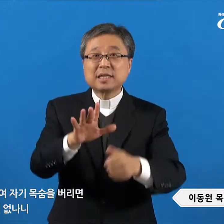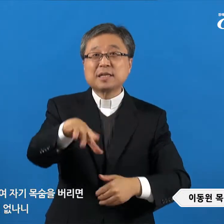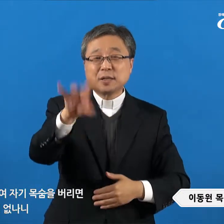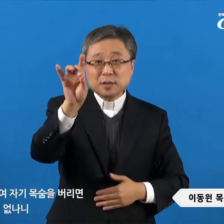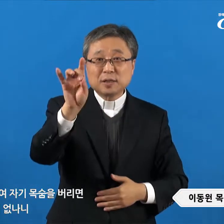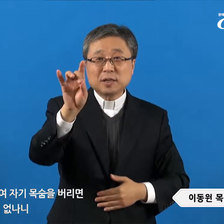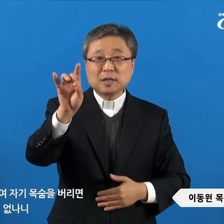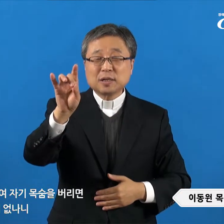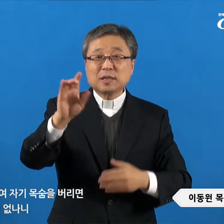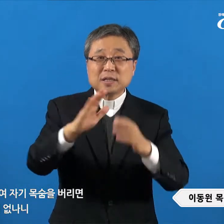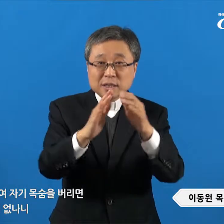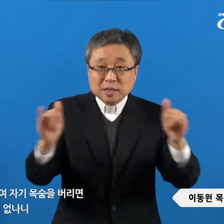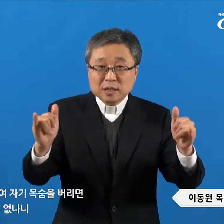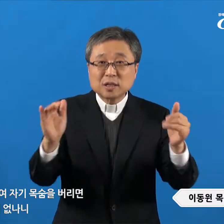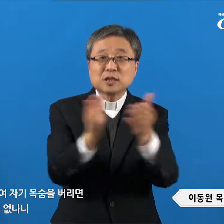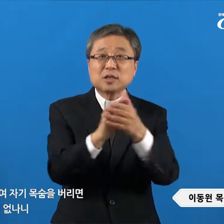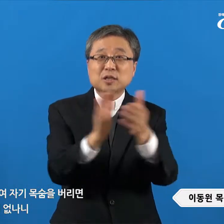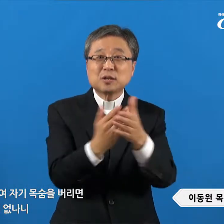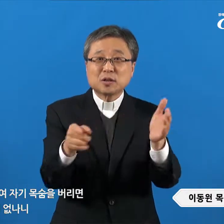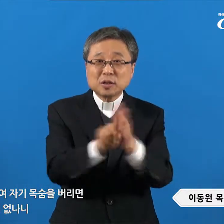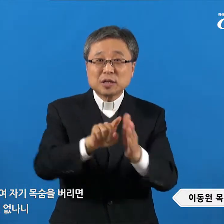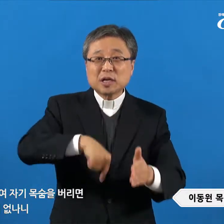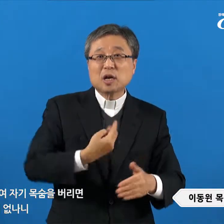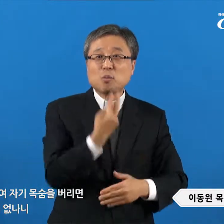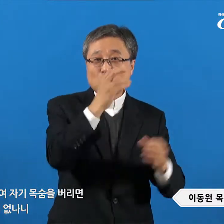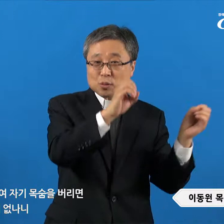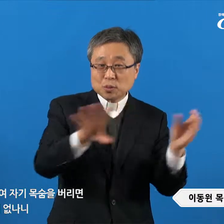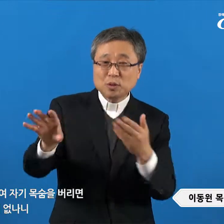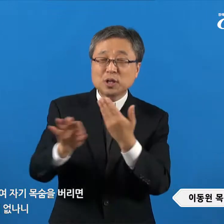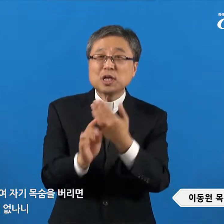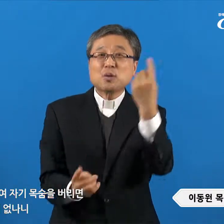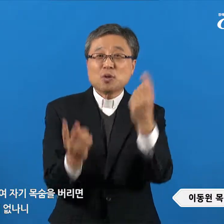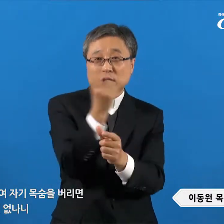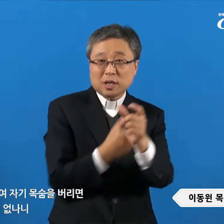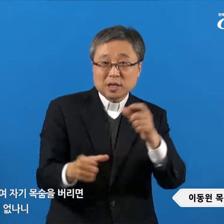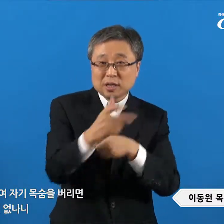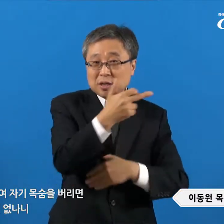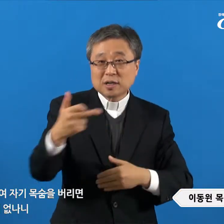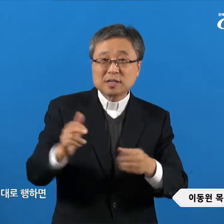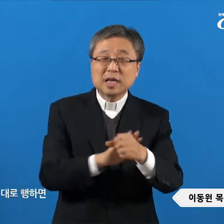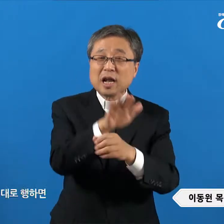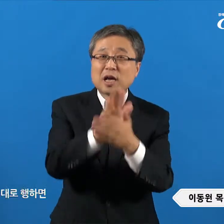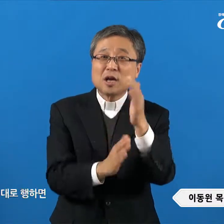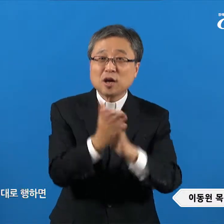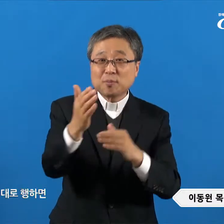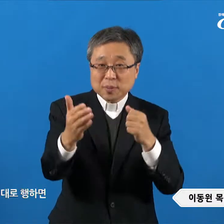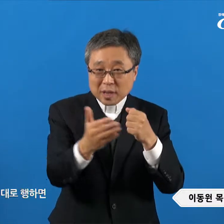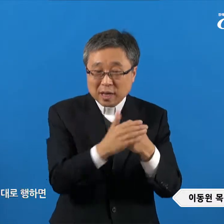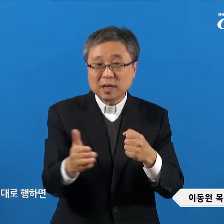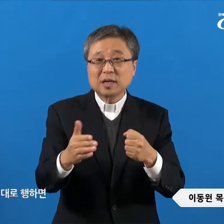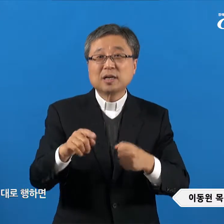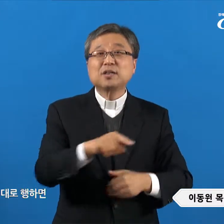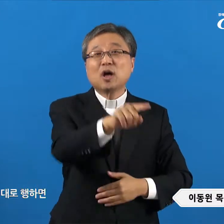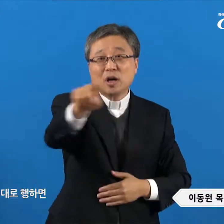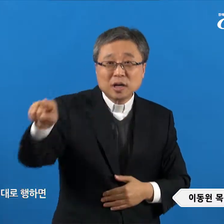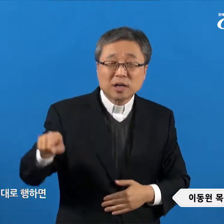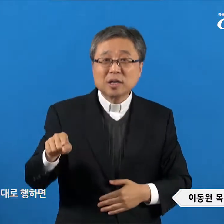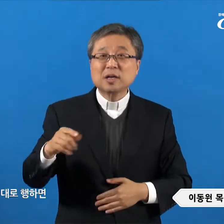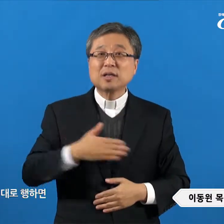시작. 사람이 친구를 위하여 자기 목숨을 버리면 이보다 더 큰 사랑이 없나니. 14절. 너희가 내가 명하는